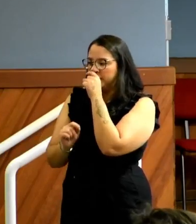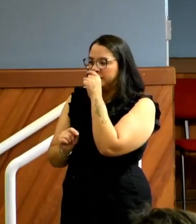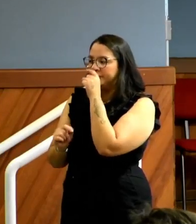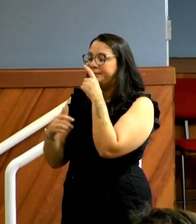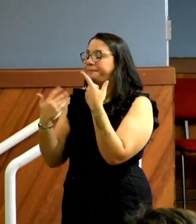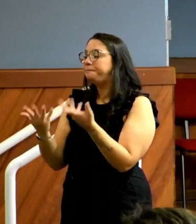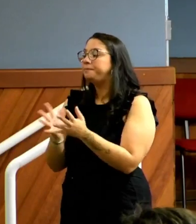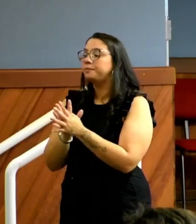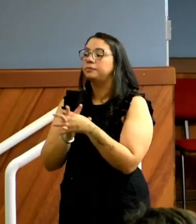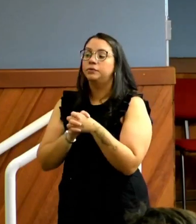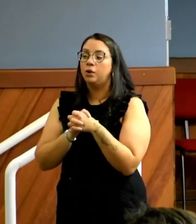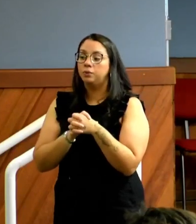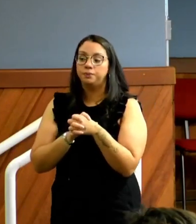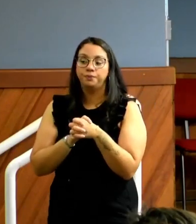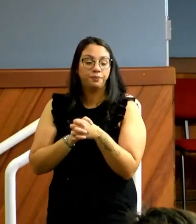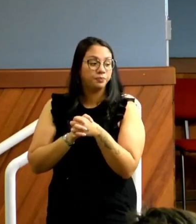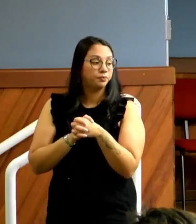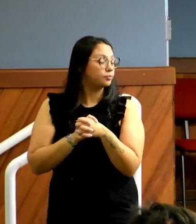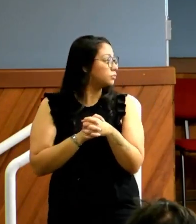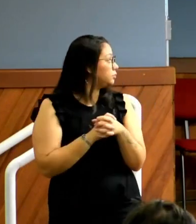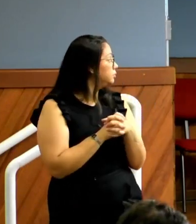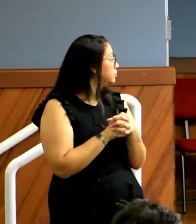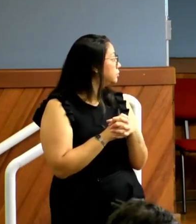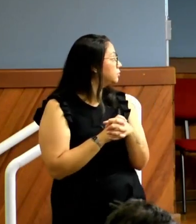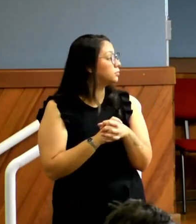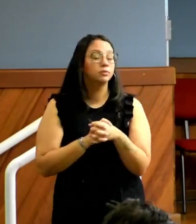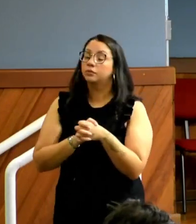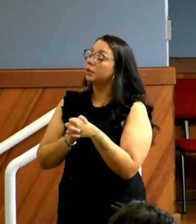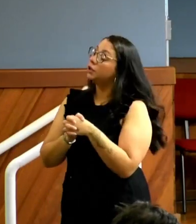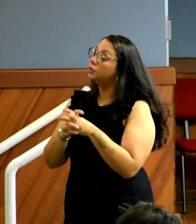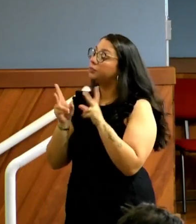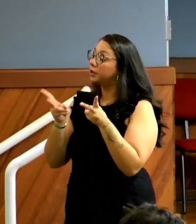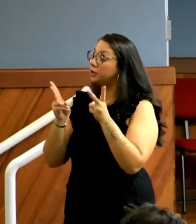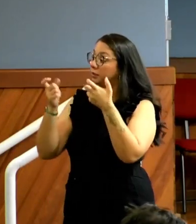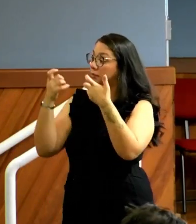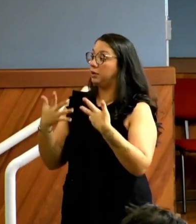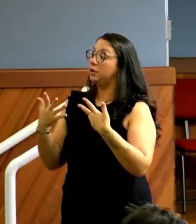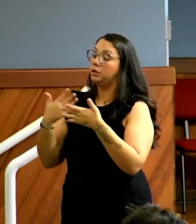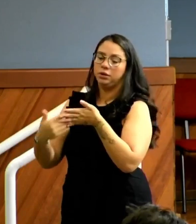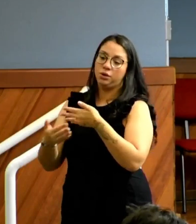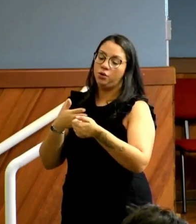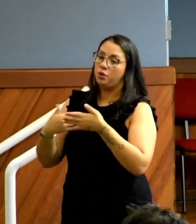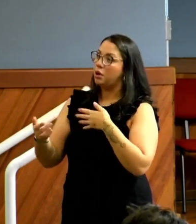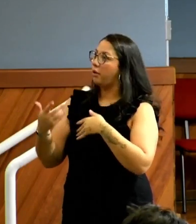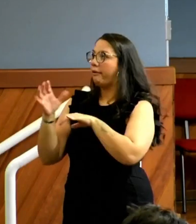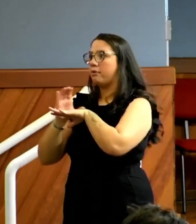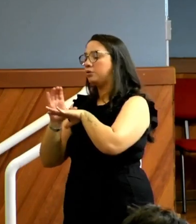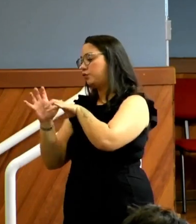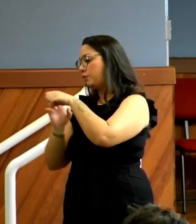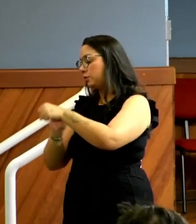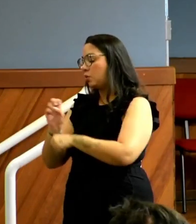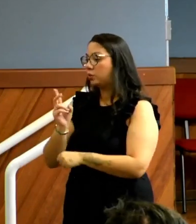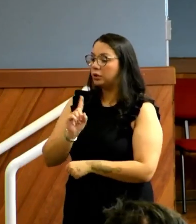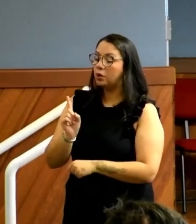aí, esse é um quadro que a gente sempre traz nas nossas falas, não importa qual nível, seja curso de formação ou não, que